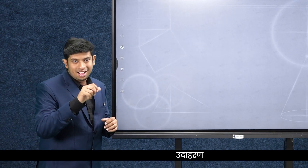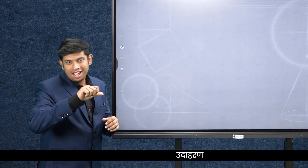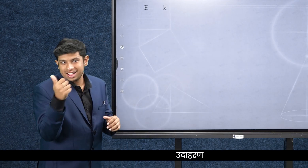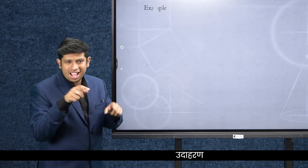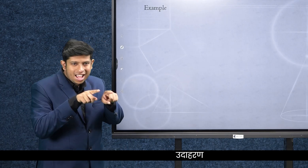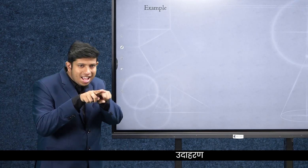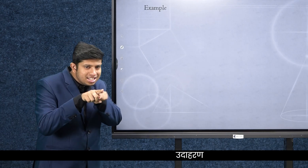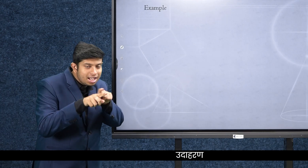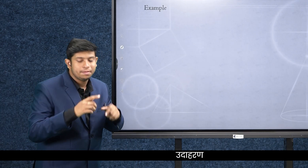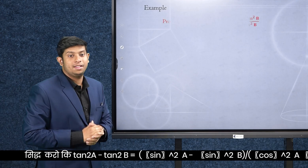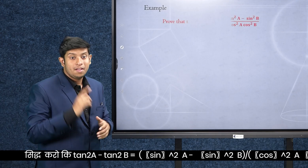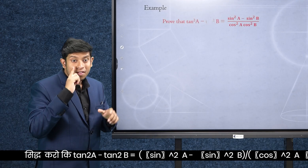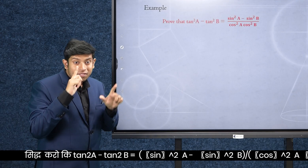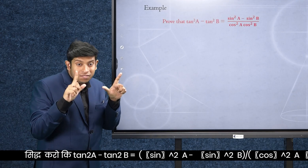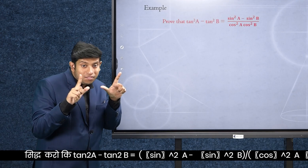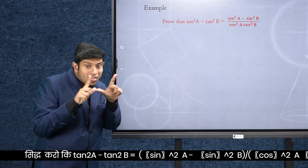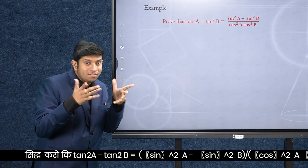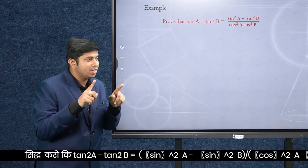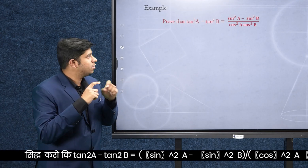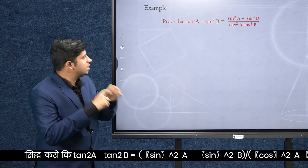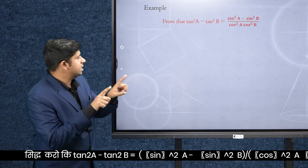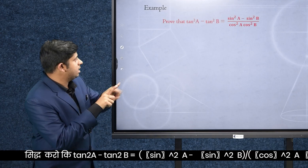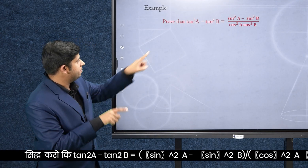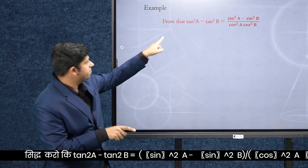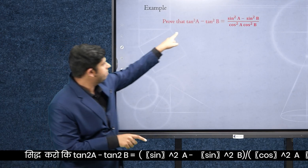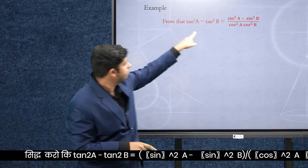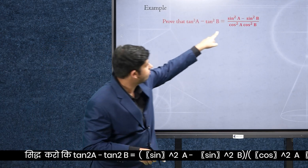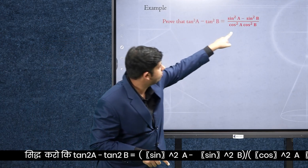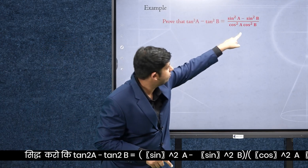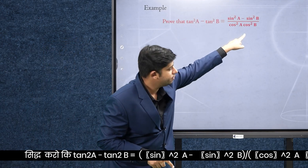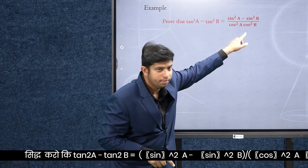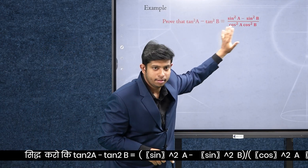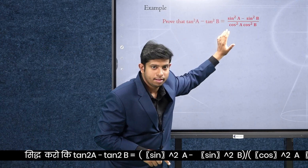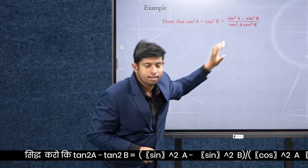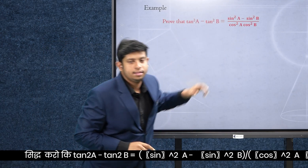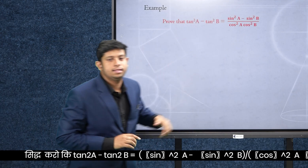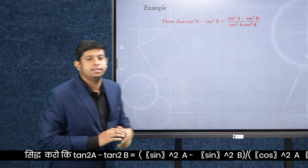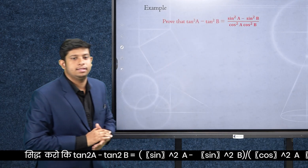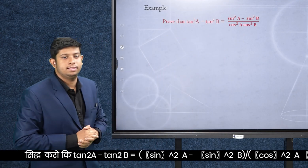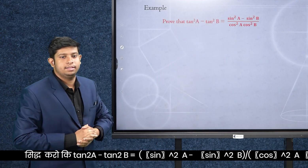उदाहरण, सिद्ध करो कि tan² a - tan² b।